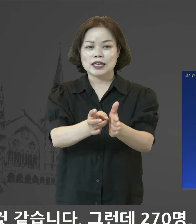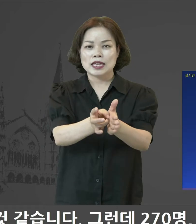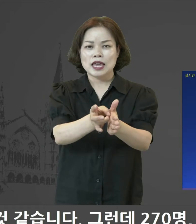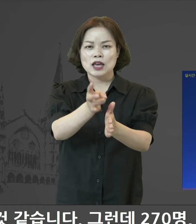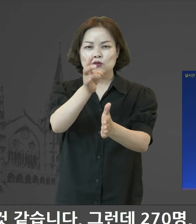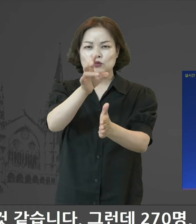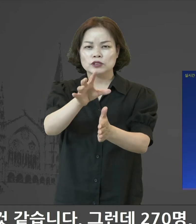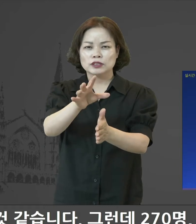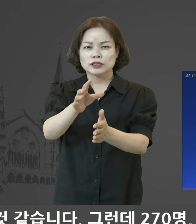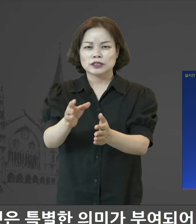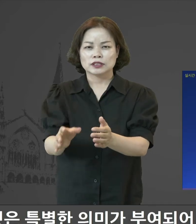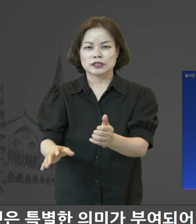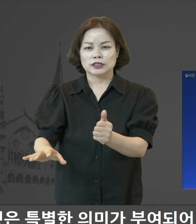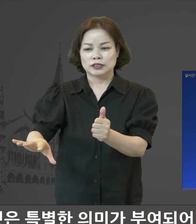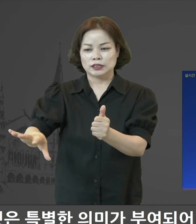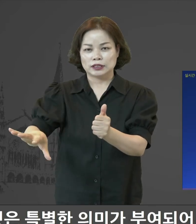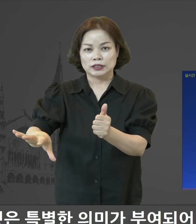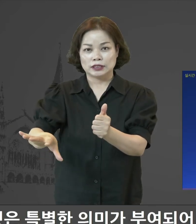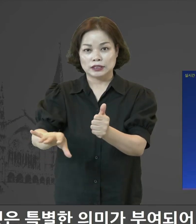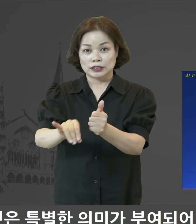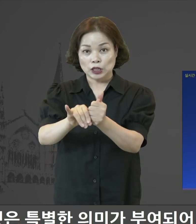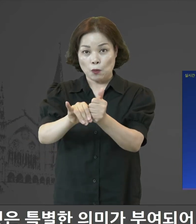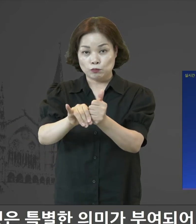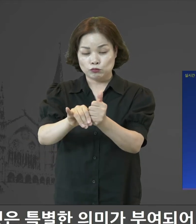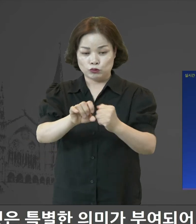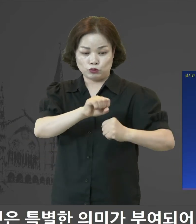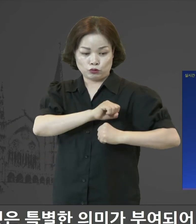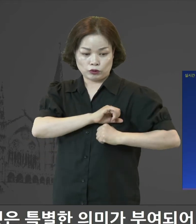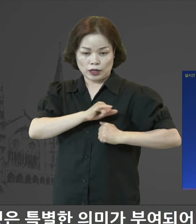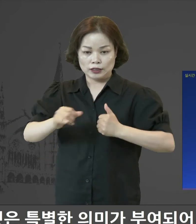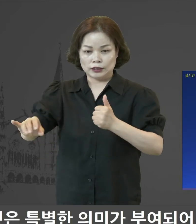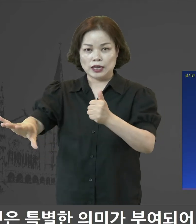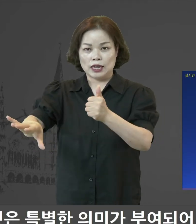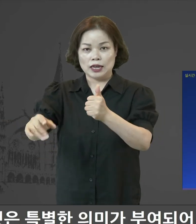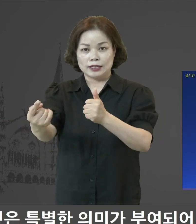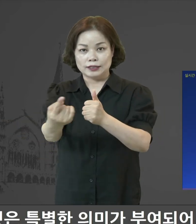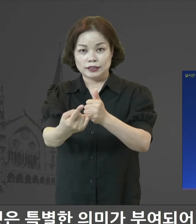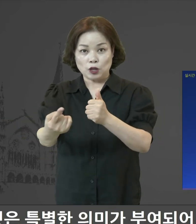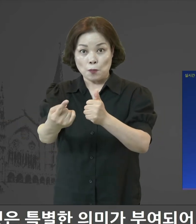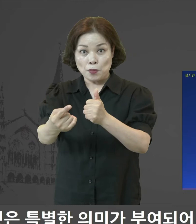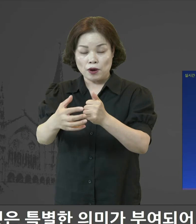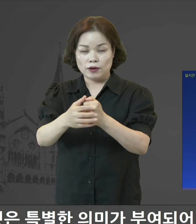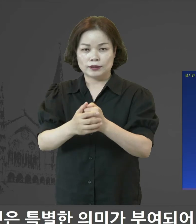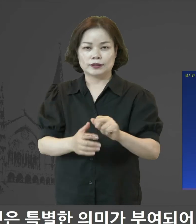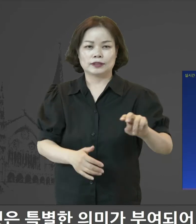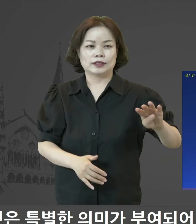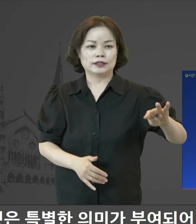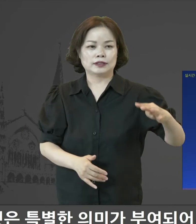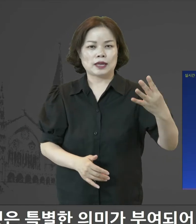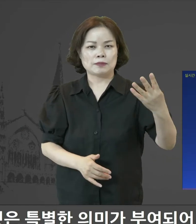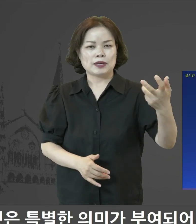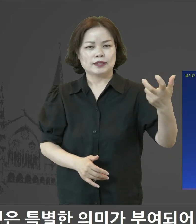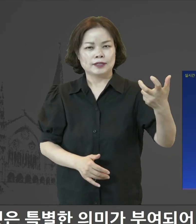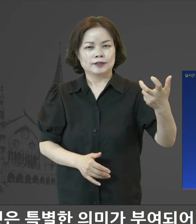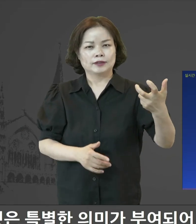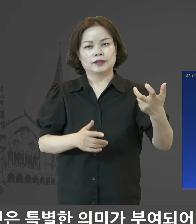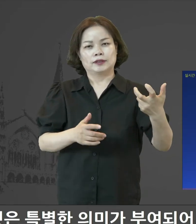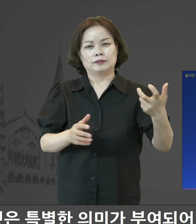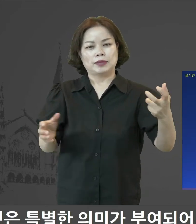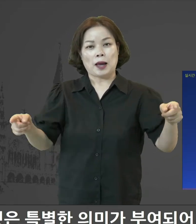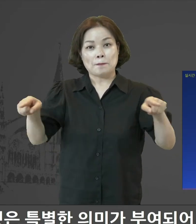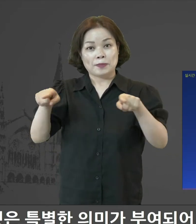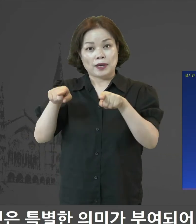예루살렘에 천부장이 거느리고 있는 군인들이 약 1000명이었기 때문에 470명이 동원됐다 그러면 반이 동원된